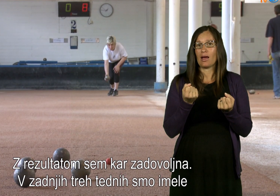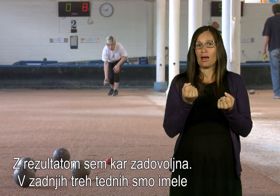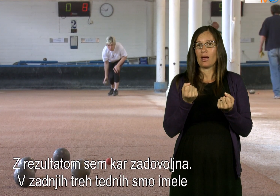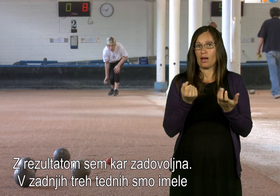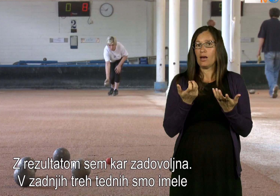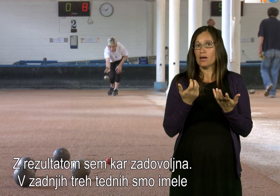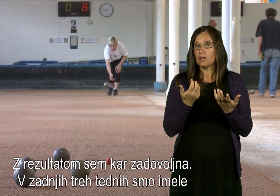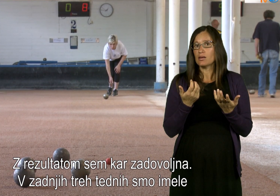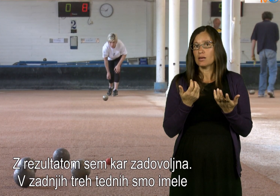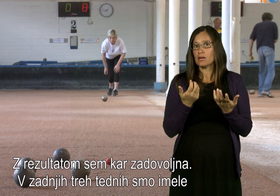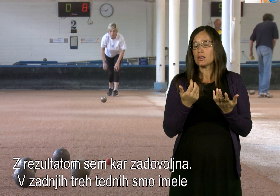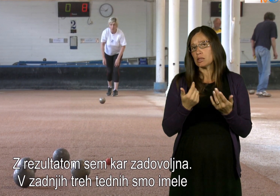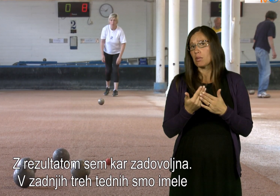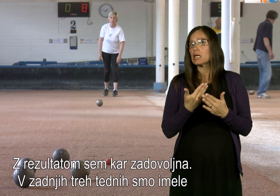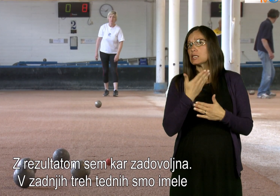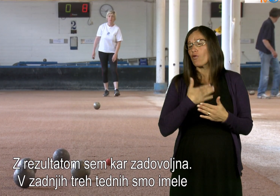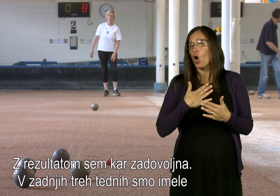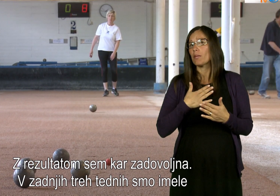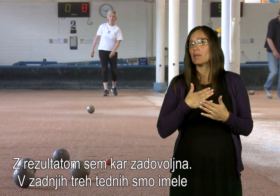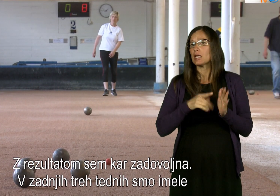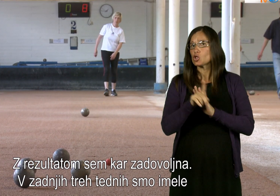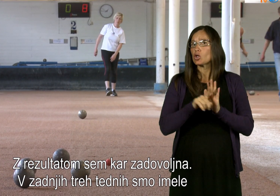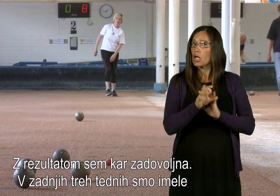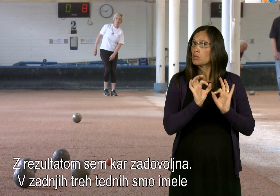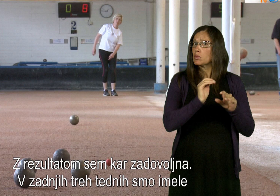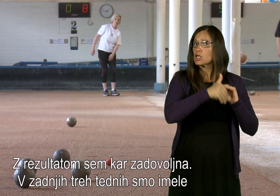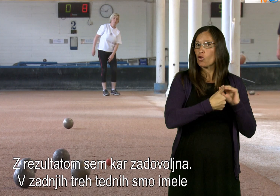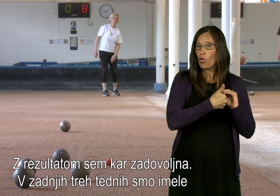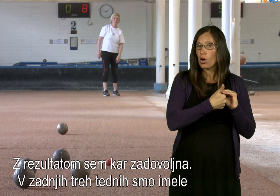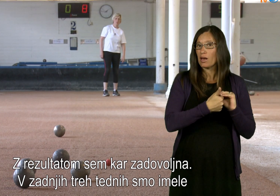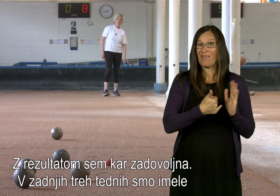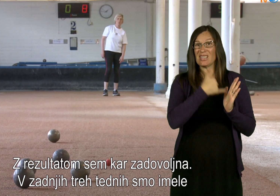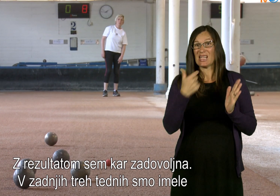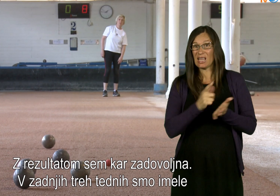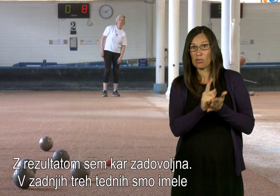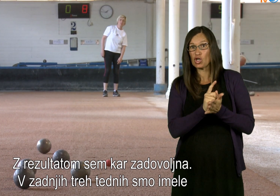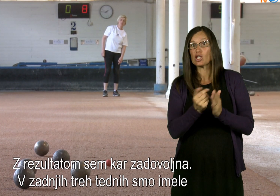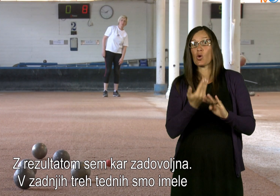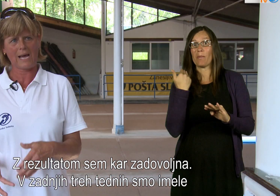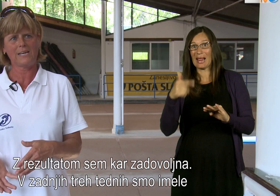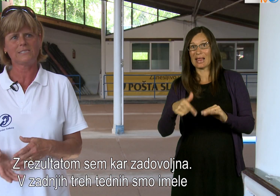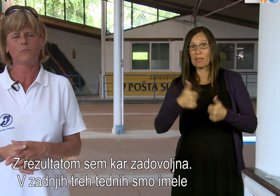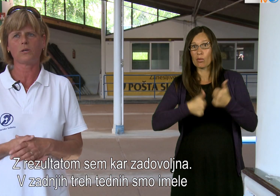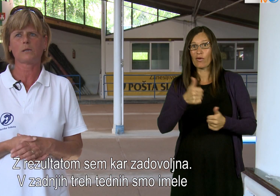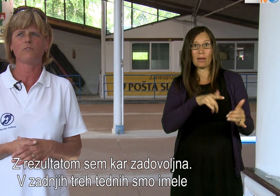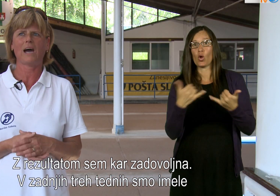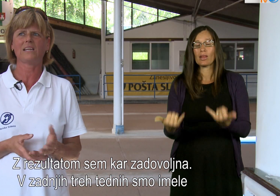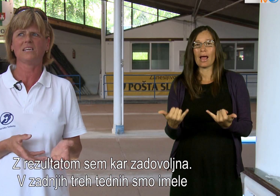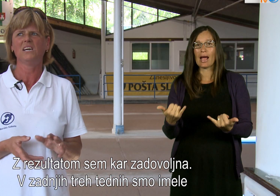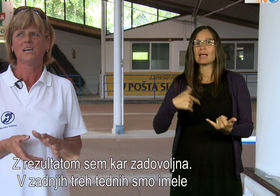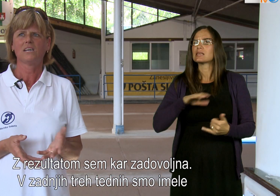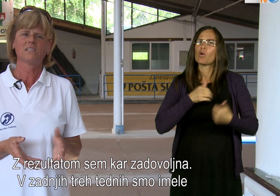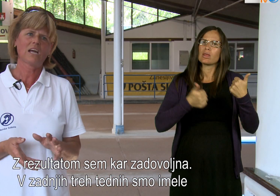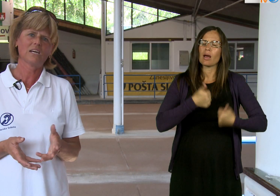kar vseeno za svoje rezultate še kar zadovoljna. V zadnjem času pred tem tekmovanjem, do danes, smo